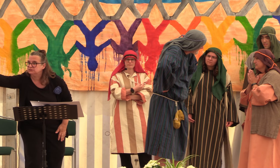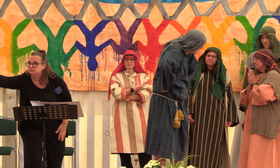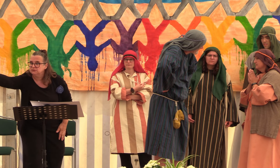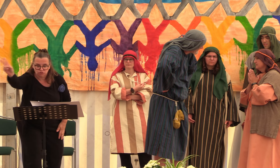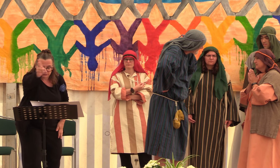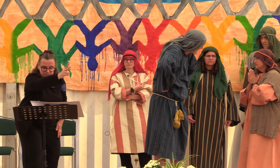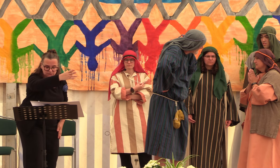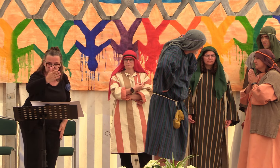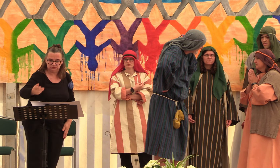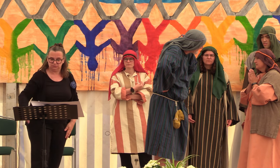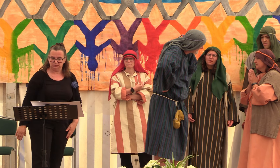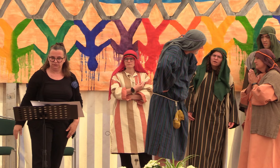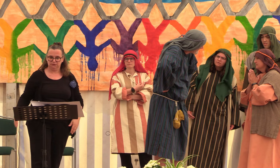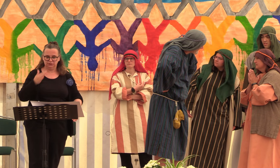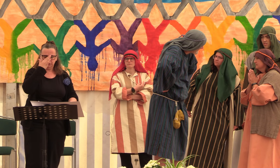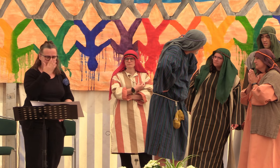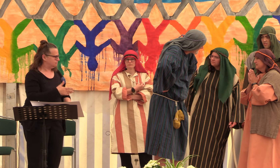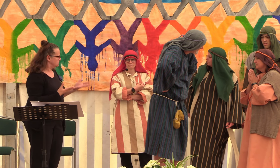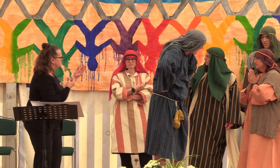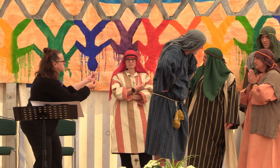Richtig? Richtig?